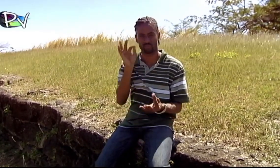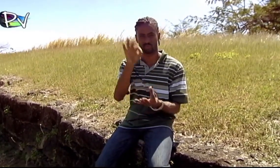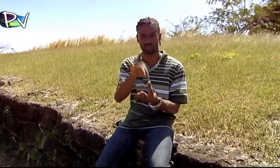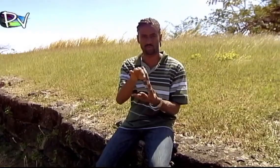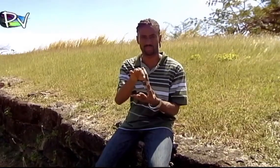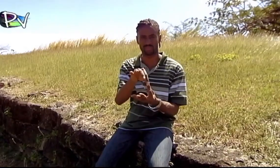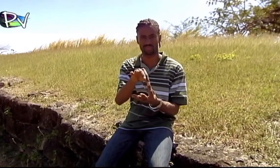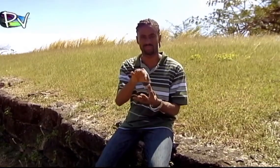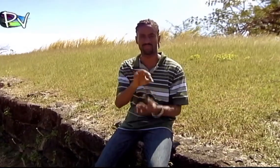Rejoindre.